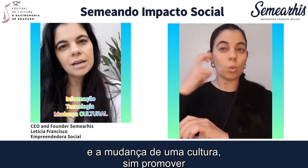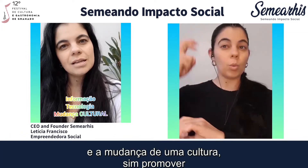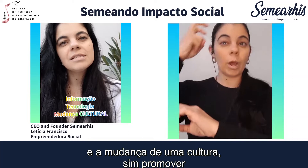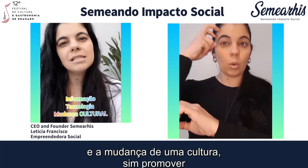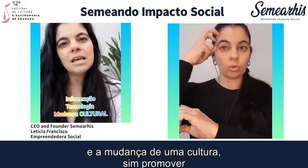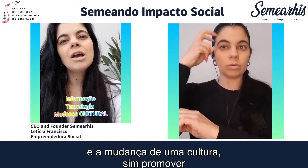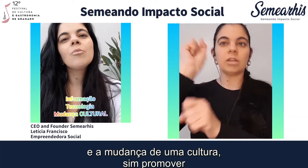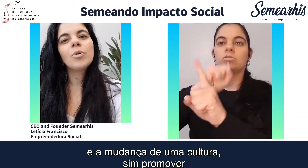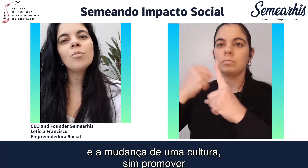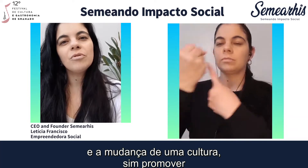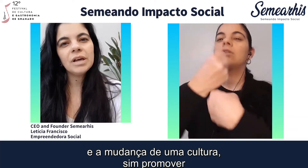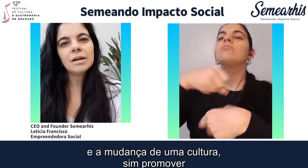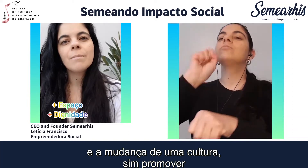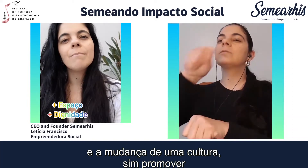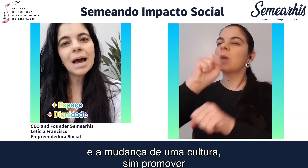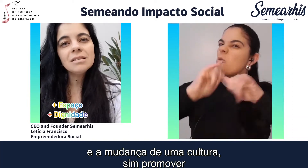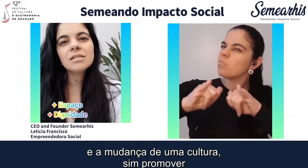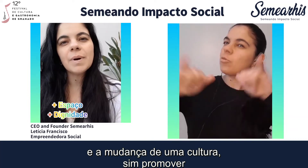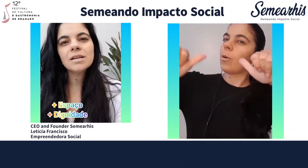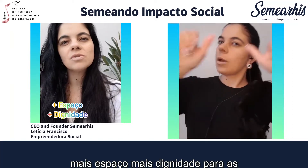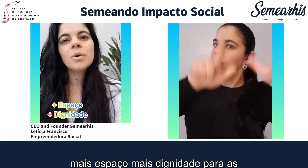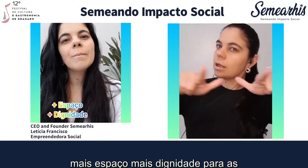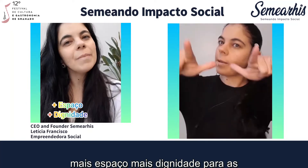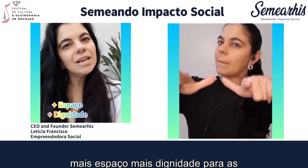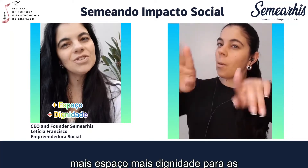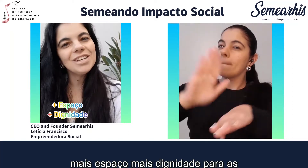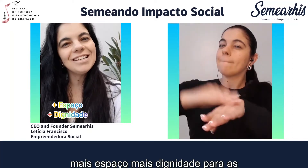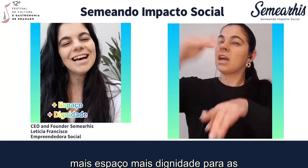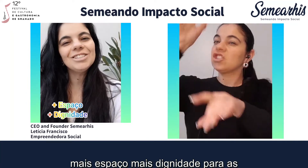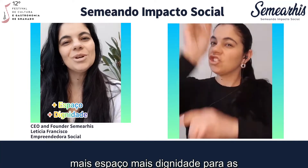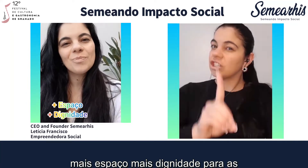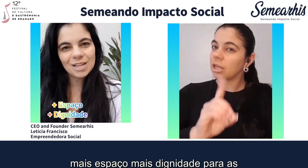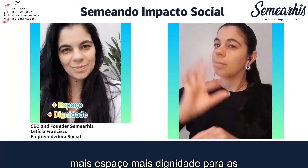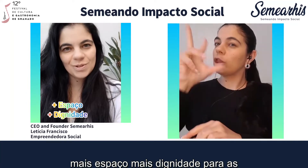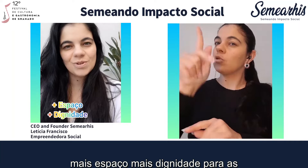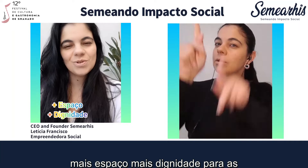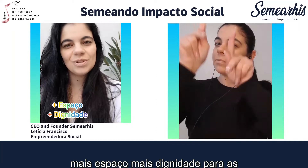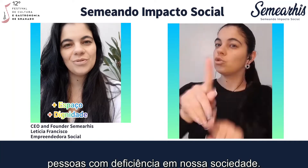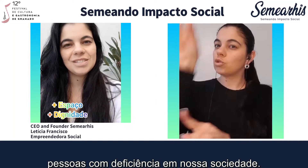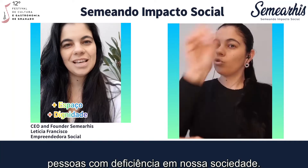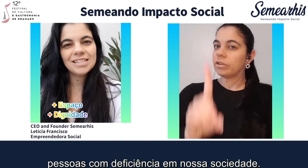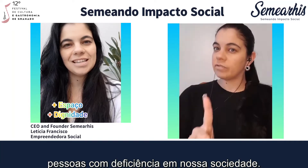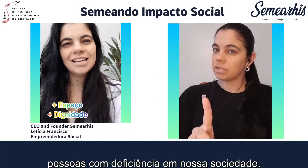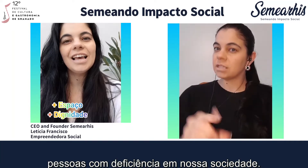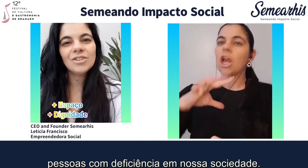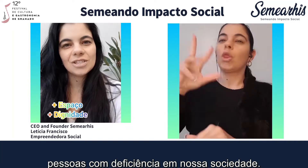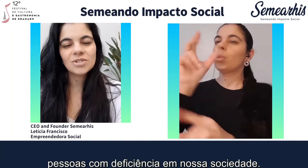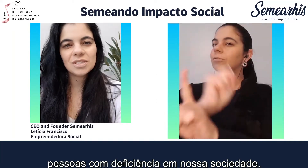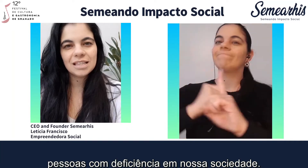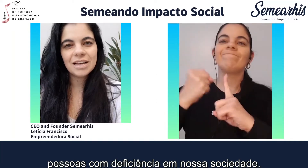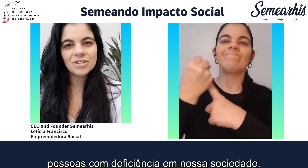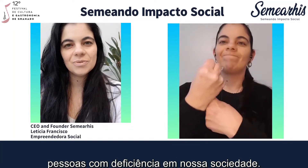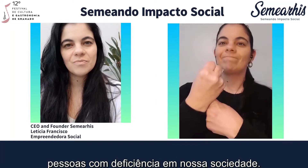cultura, sim, promover mais espaço, mais dignidade para as pessoas com deficiência em